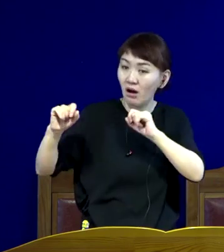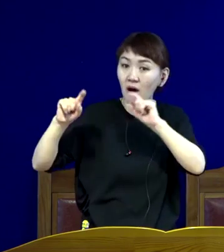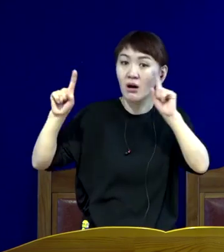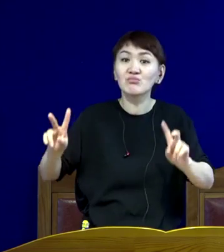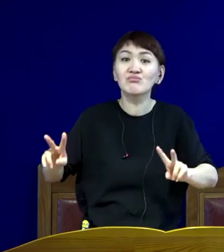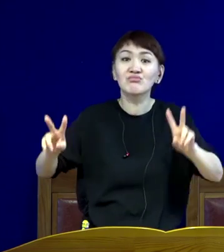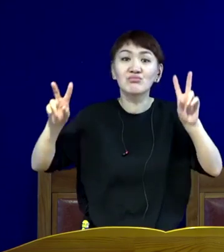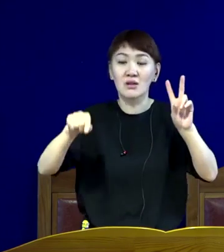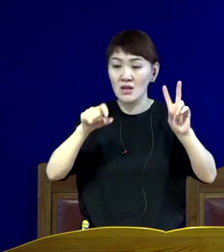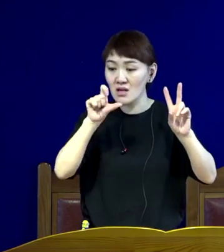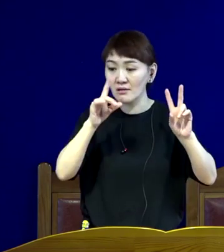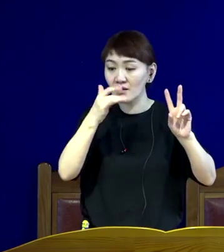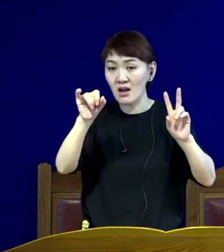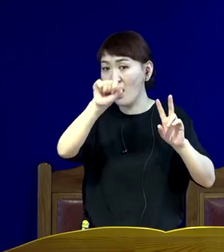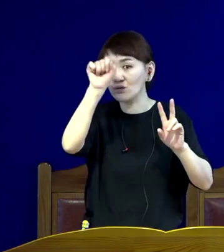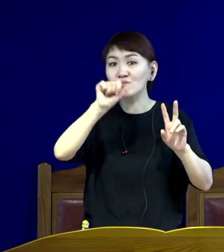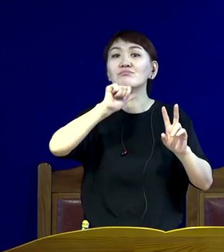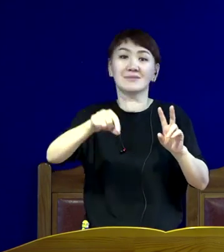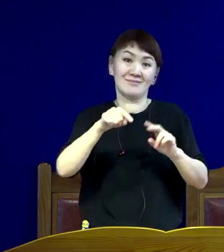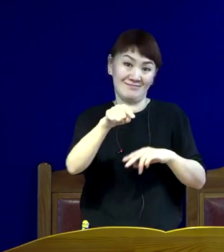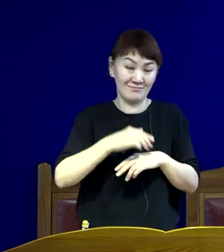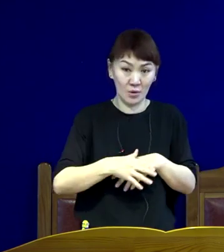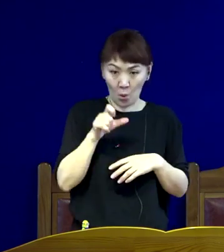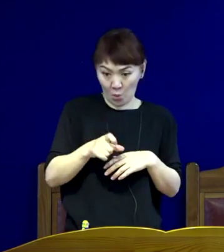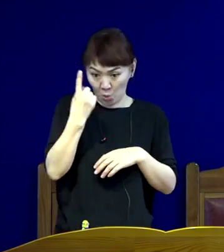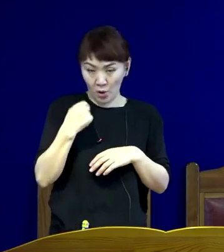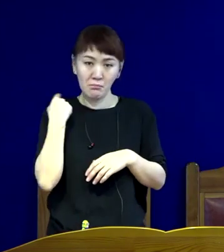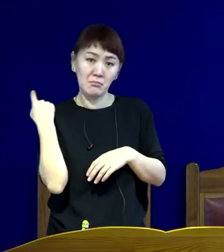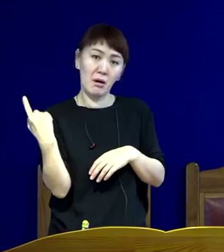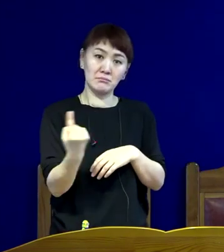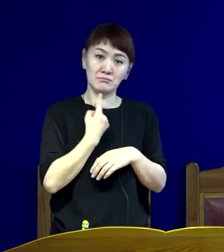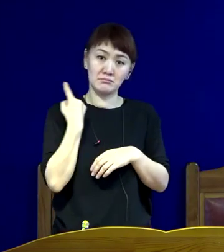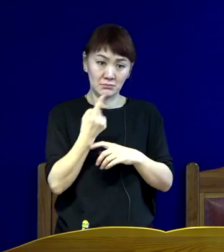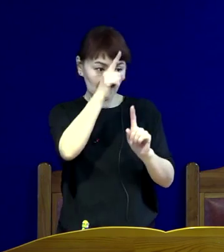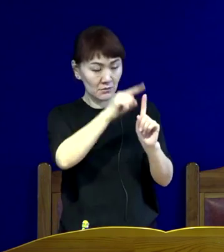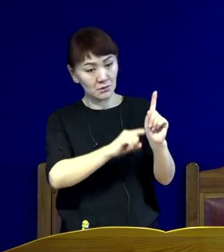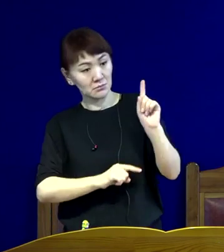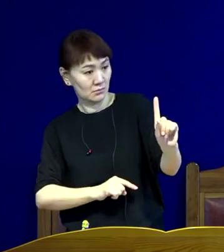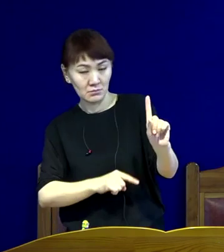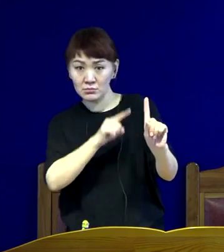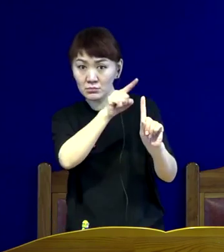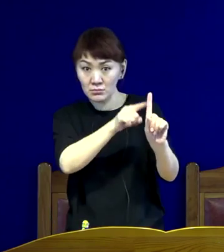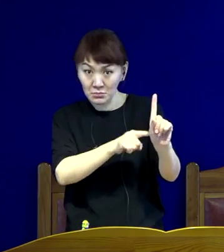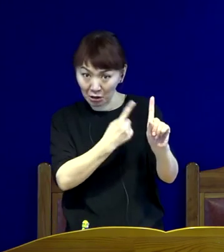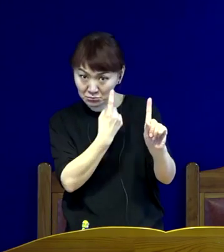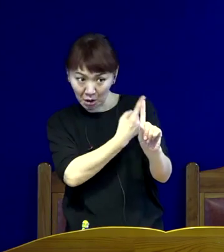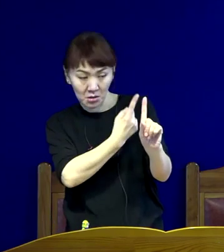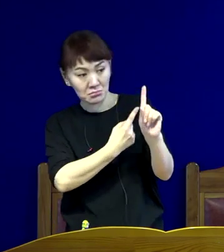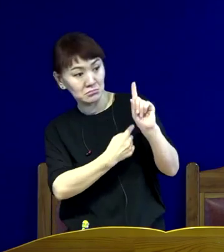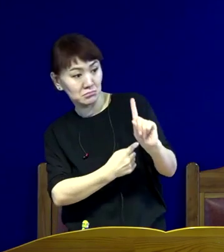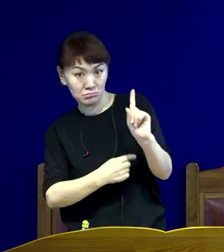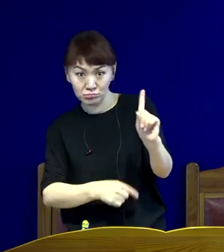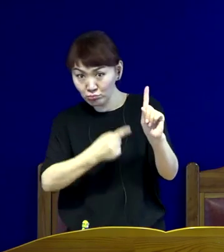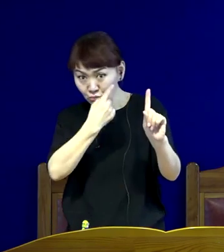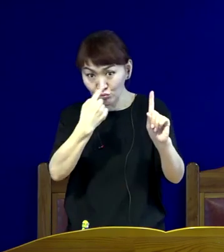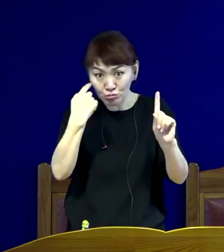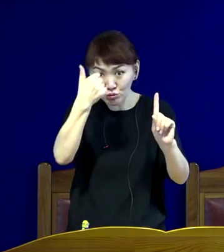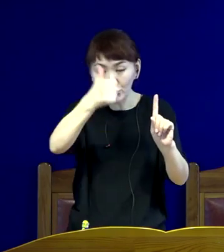복수하는 것이 좋지 못하니 내가 군 간사라 바이한 사인 비시 비 돈 덕으룩 두슬릭치 비 볼기